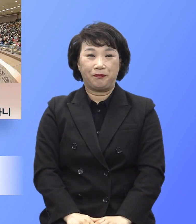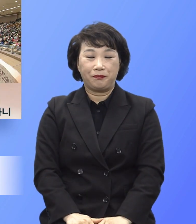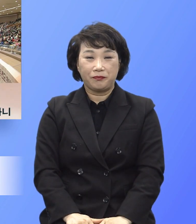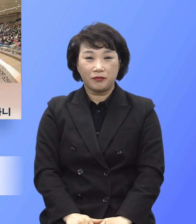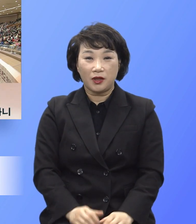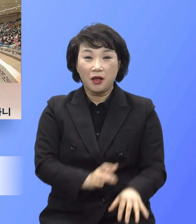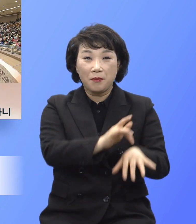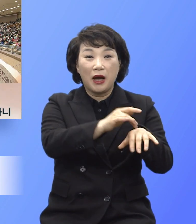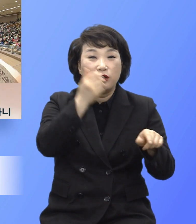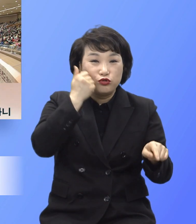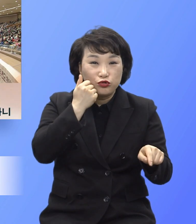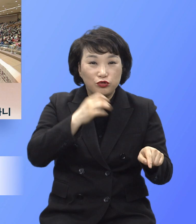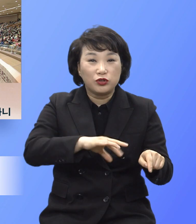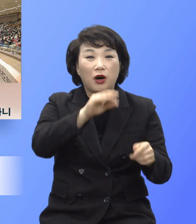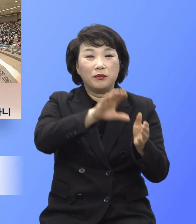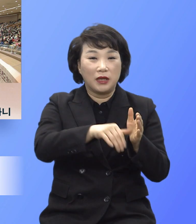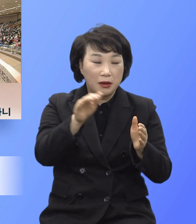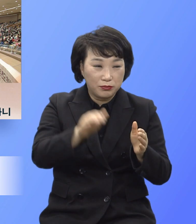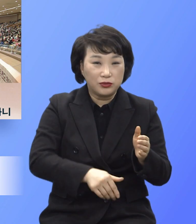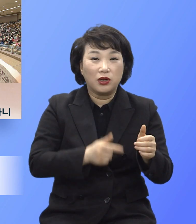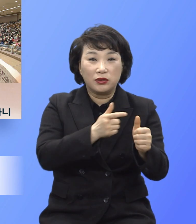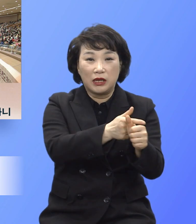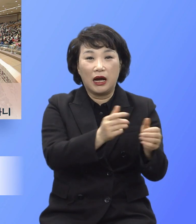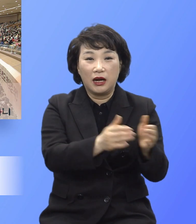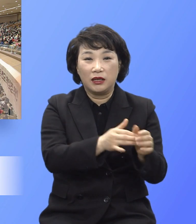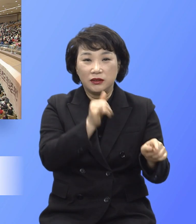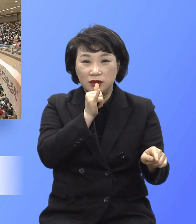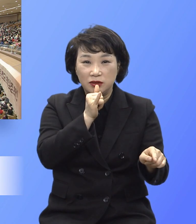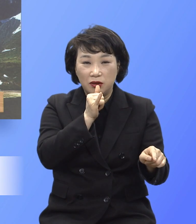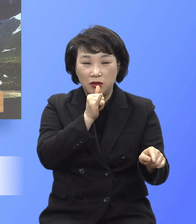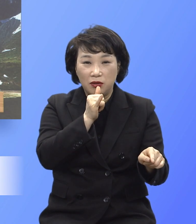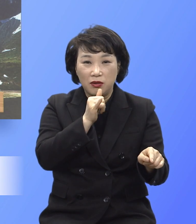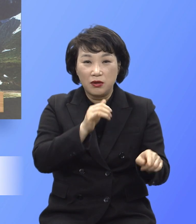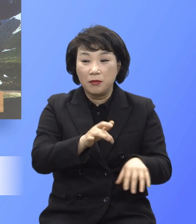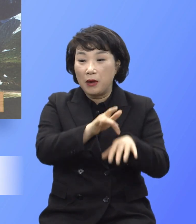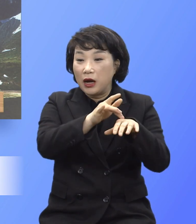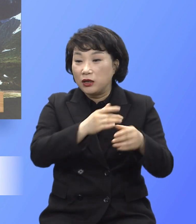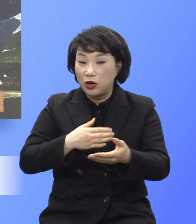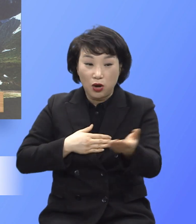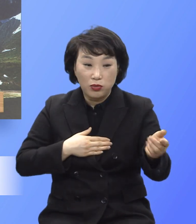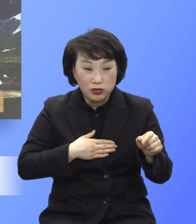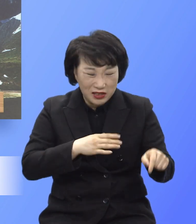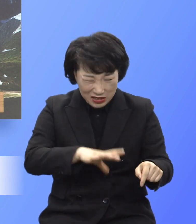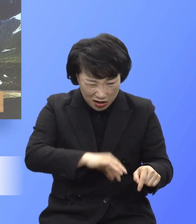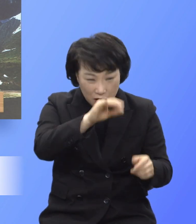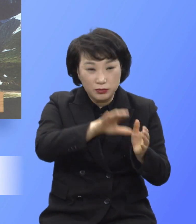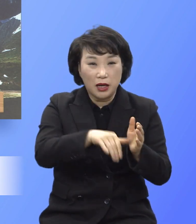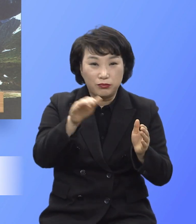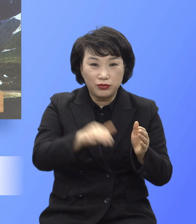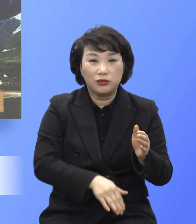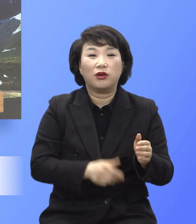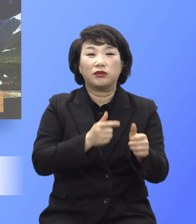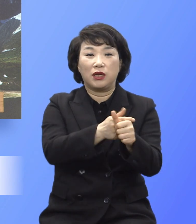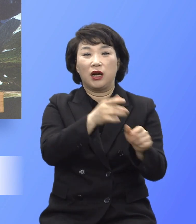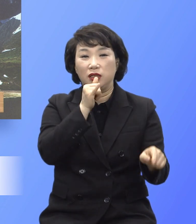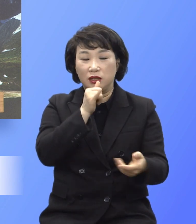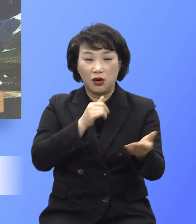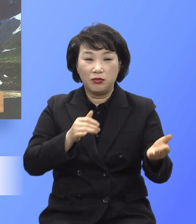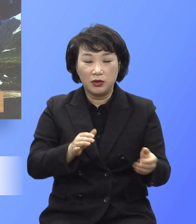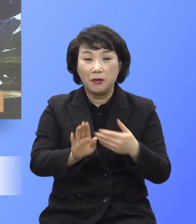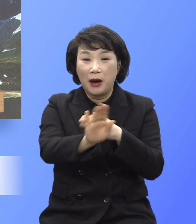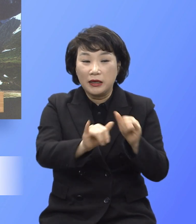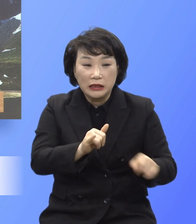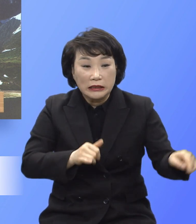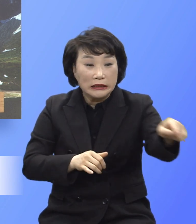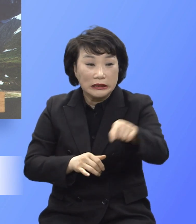마귀는 처음부터 살인한 자요. 이 마귀가 처음부터 살인한 자. 이